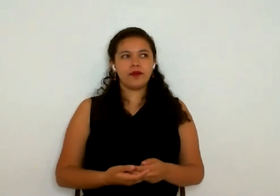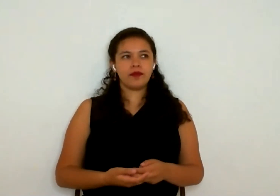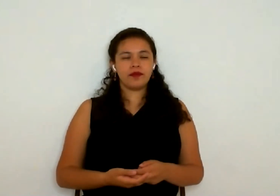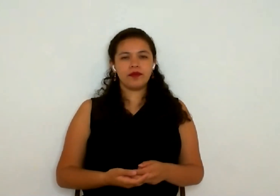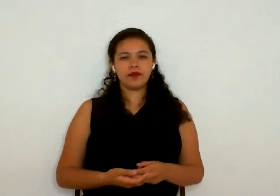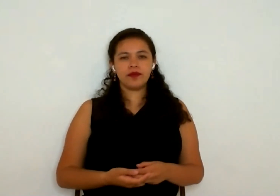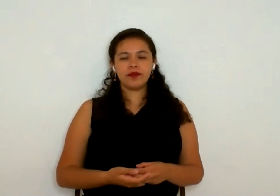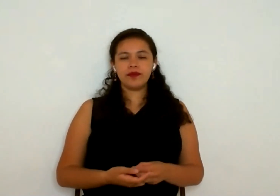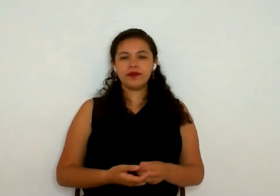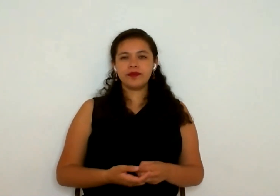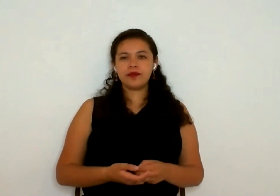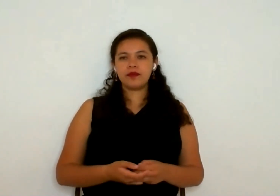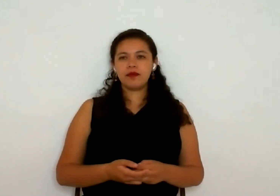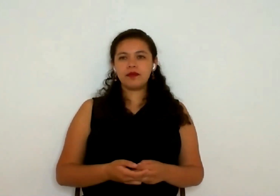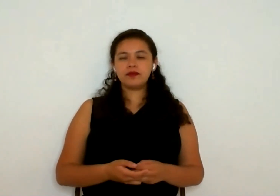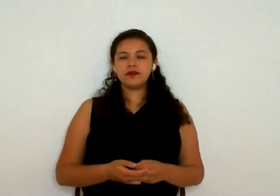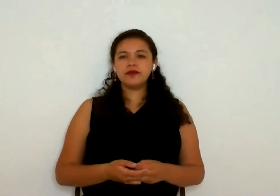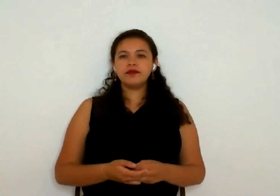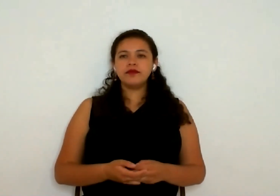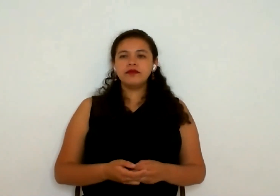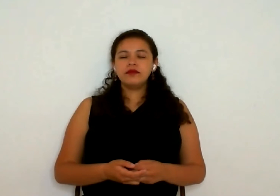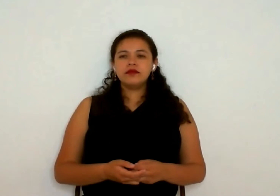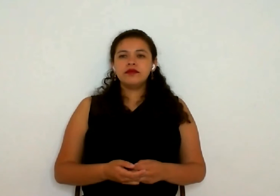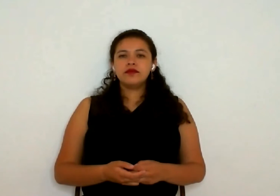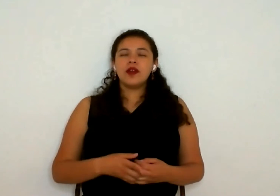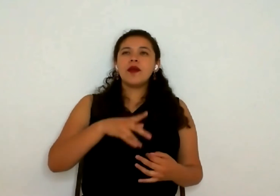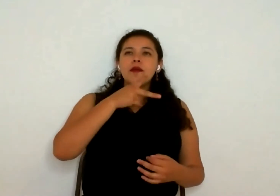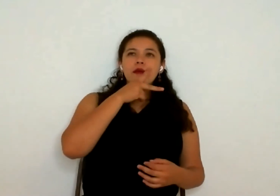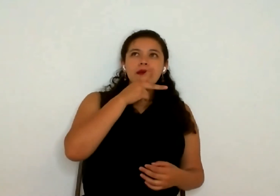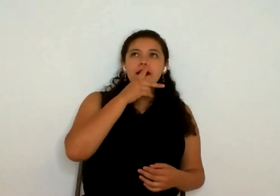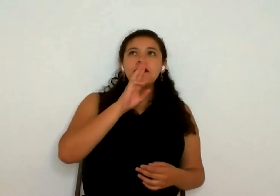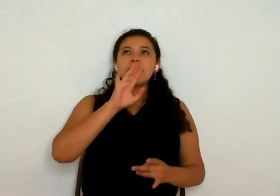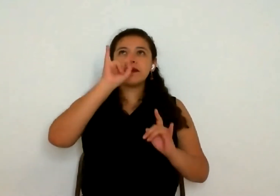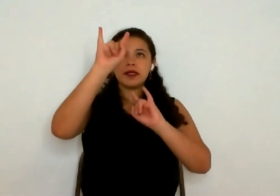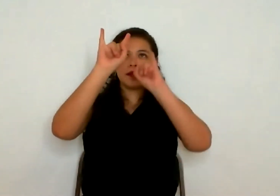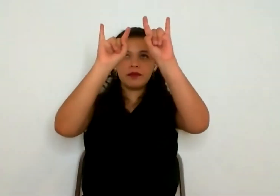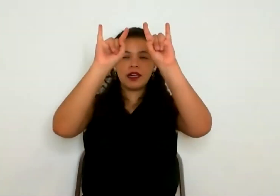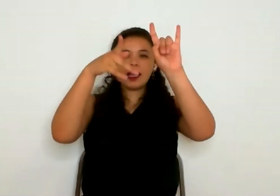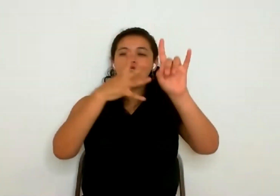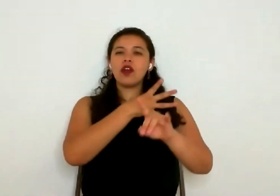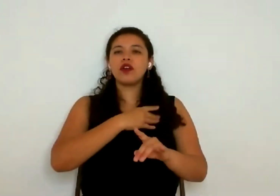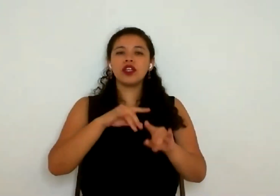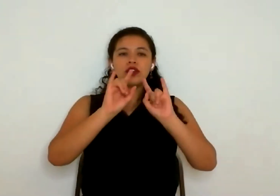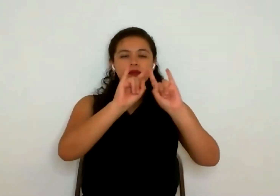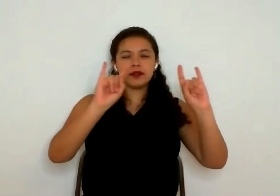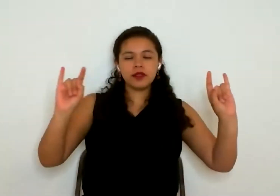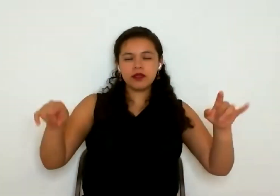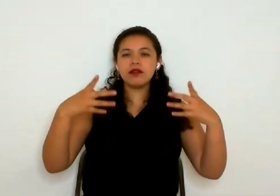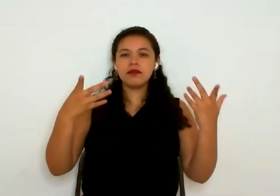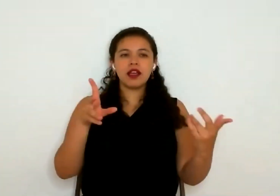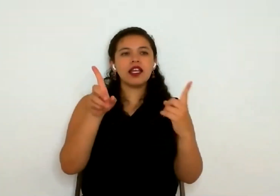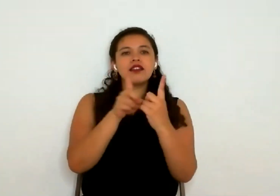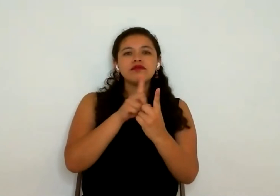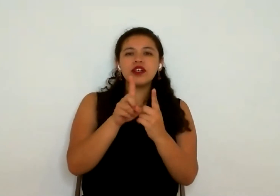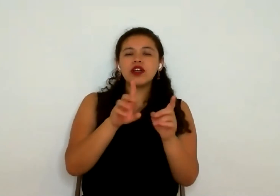los con los padres e hijos damos ponemos datos económicos datos de salud